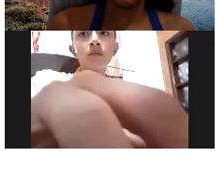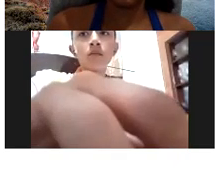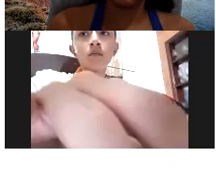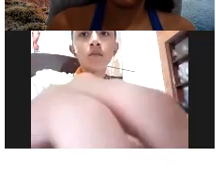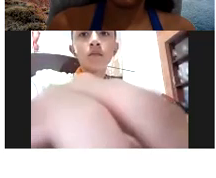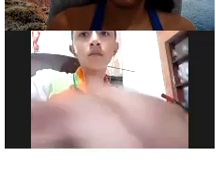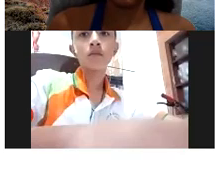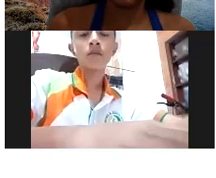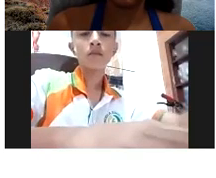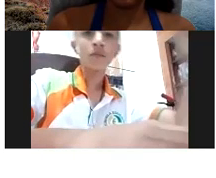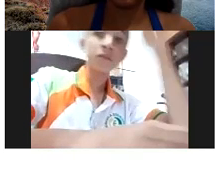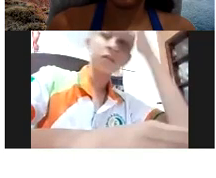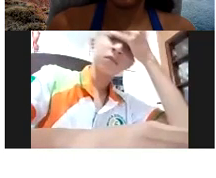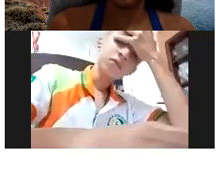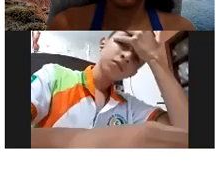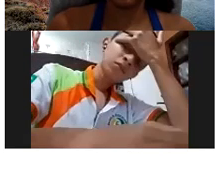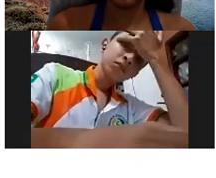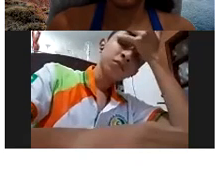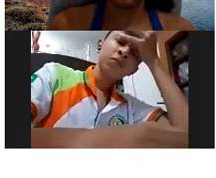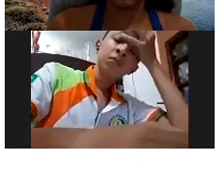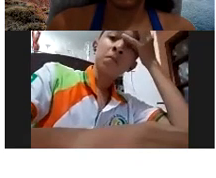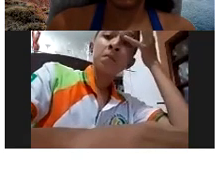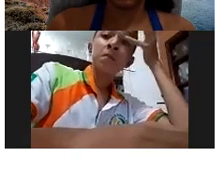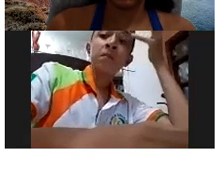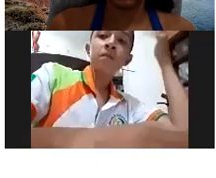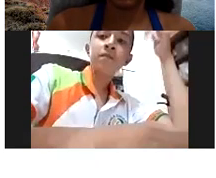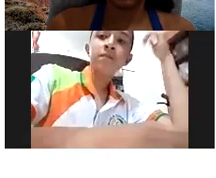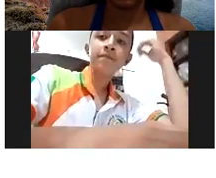G1 E aí